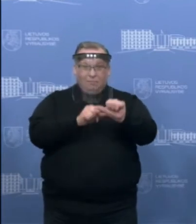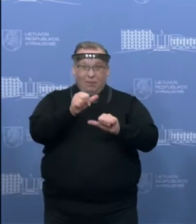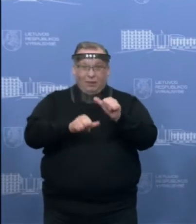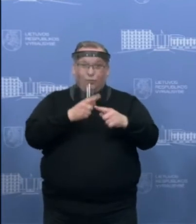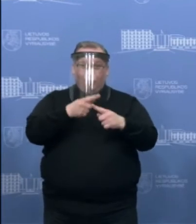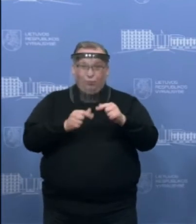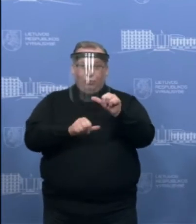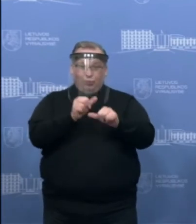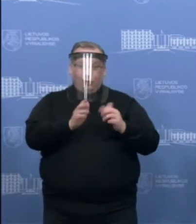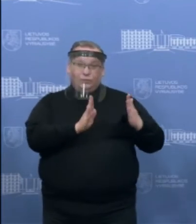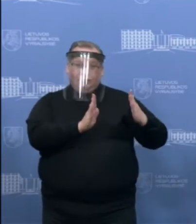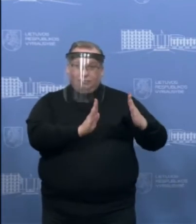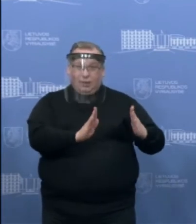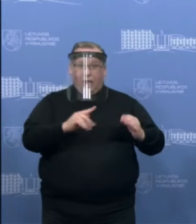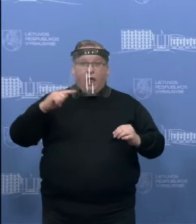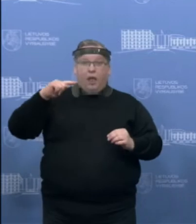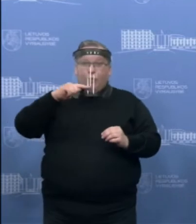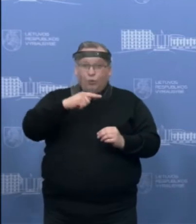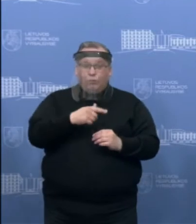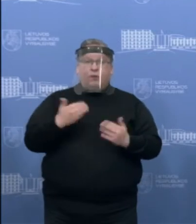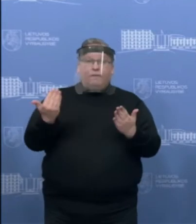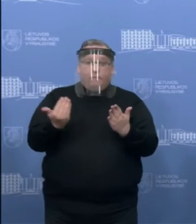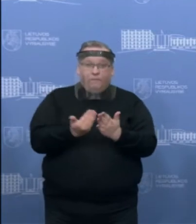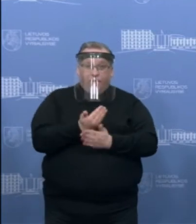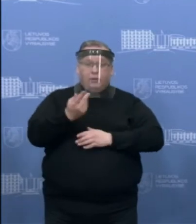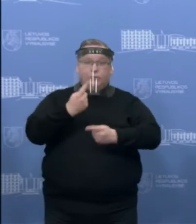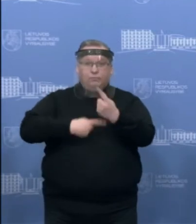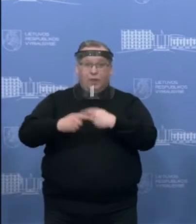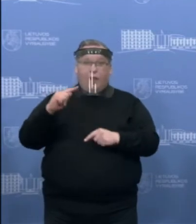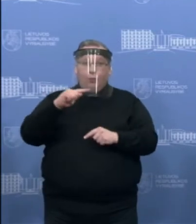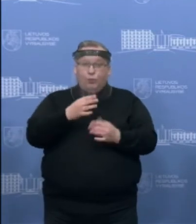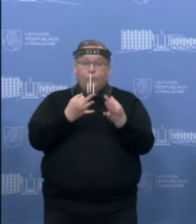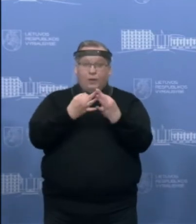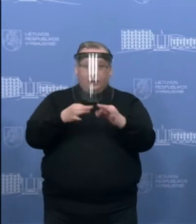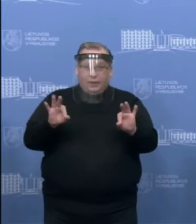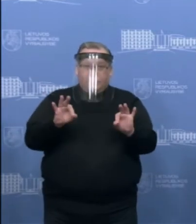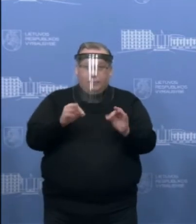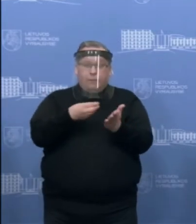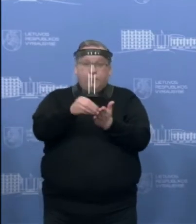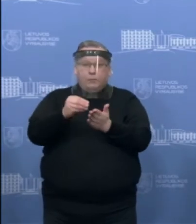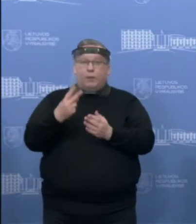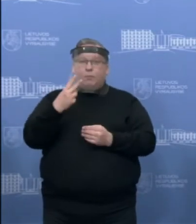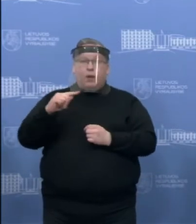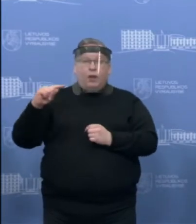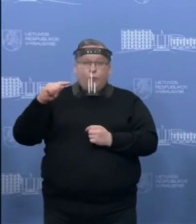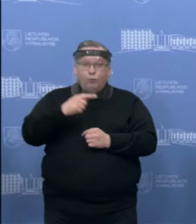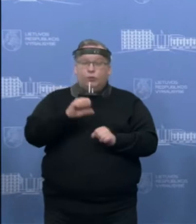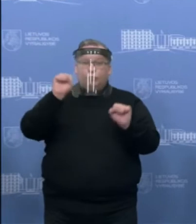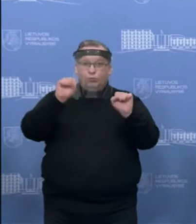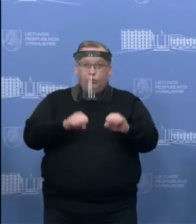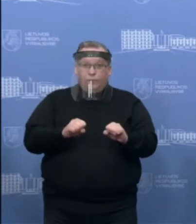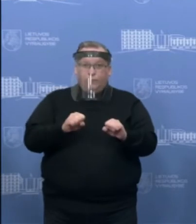po kurio ekonominis aktyvumas laipsniškai pradės atsigauti, Matome, kad ekonomika gali